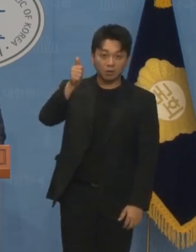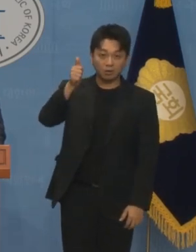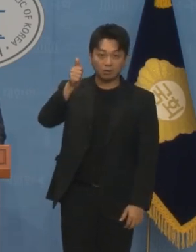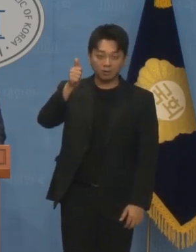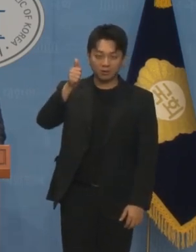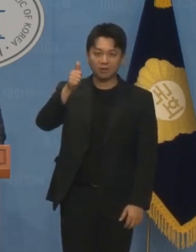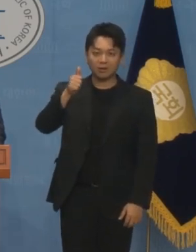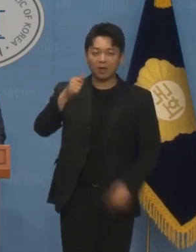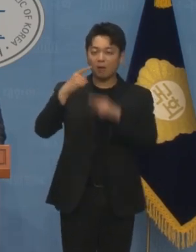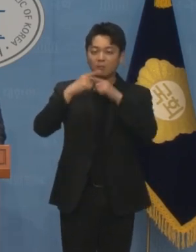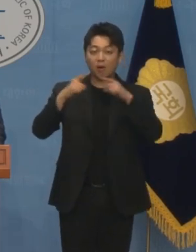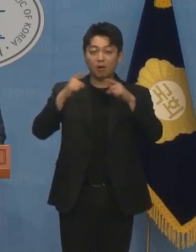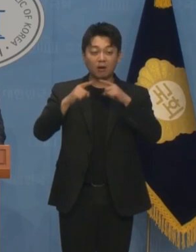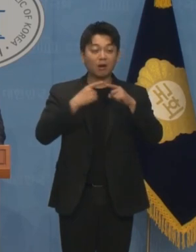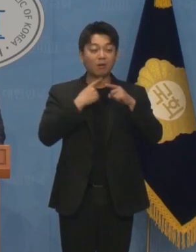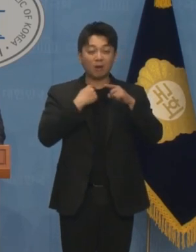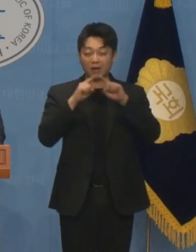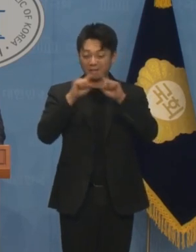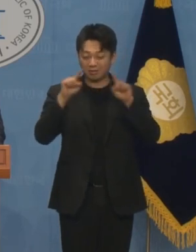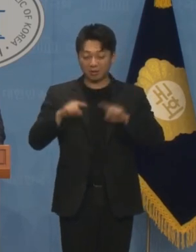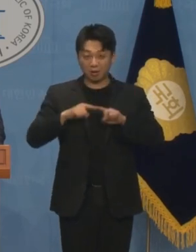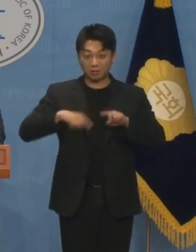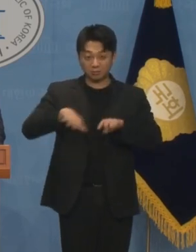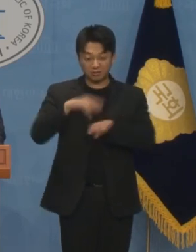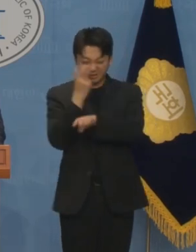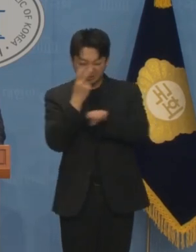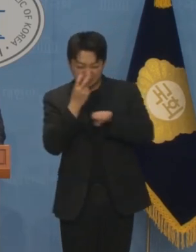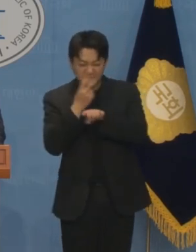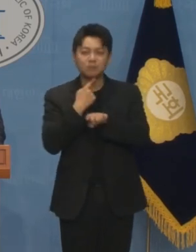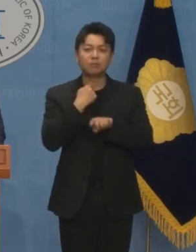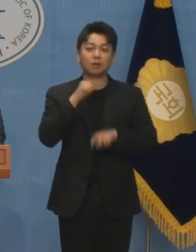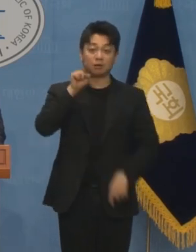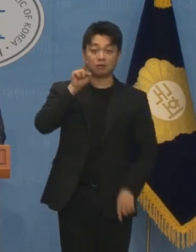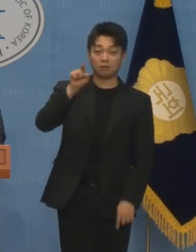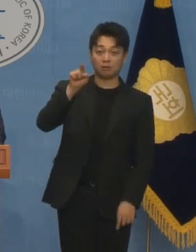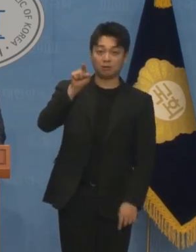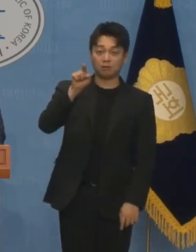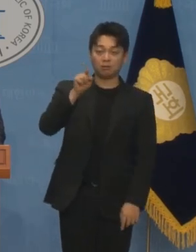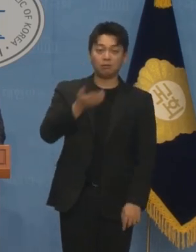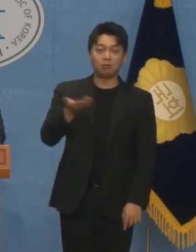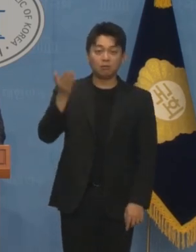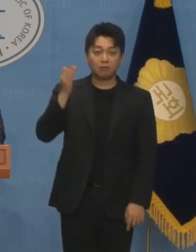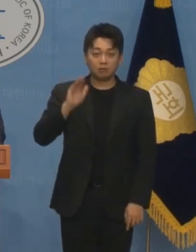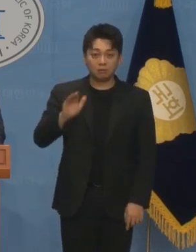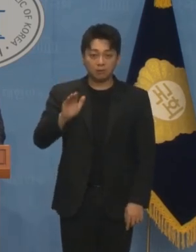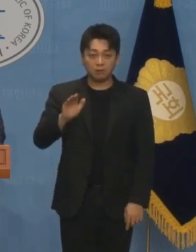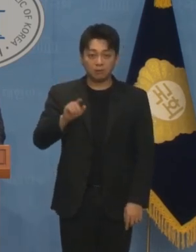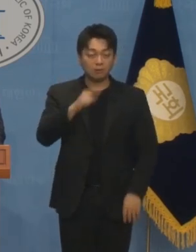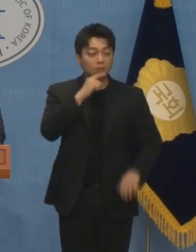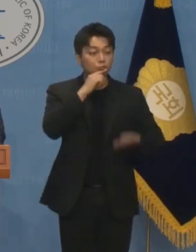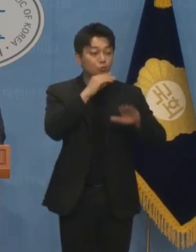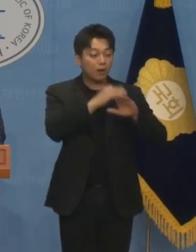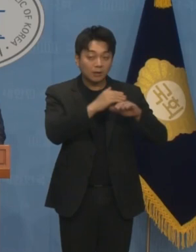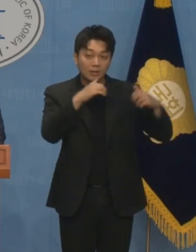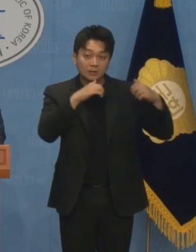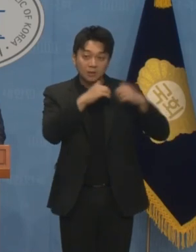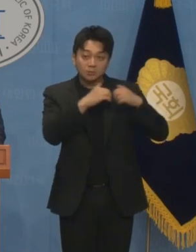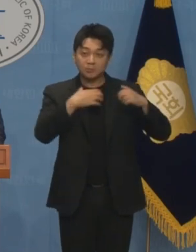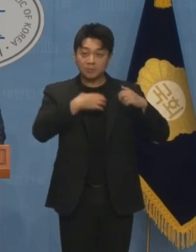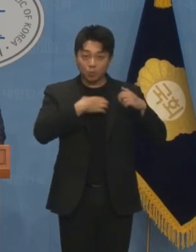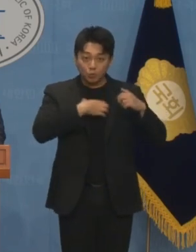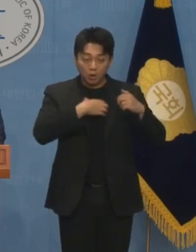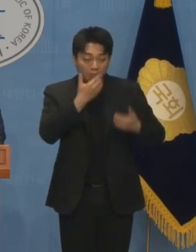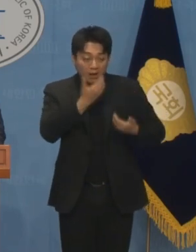각종 포스터에는 엄정하게 대응하던 윤석열 정부가 정작 한반도의 전쟁 위협을 초래할